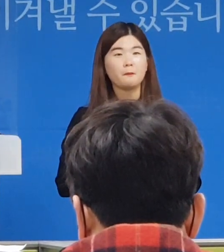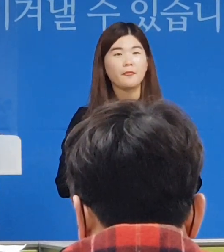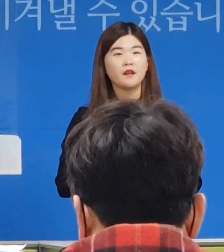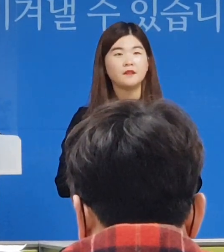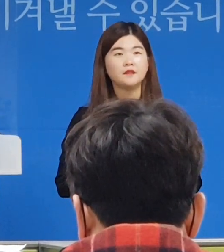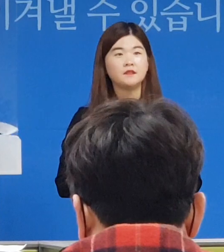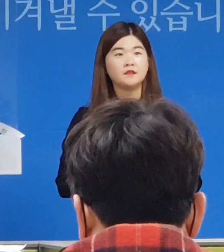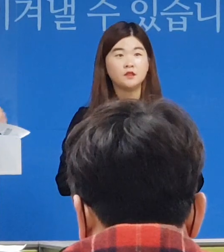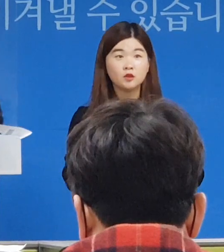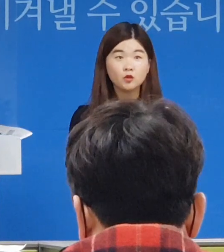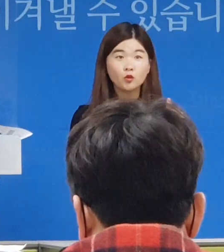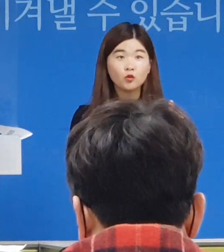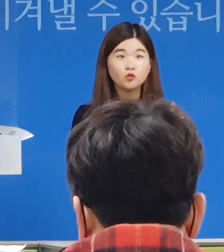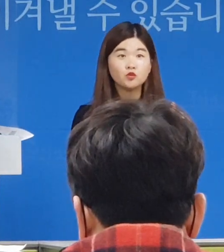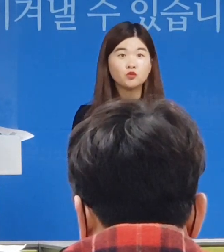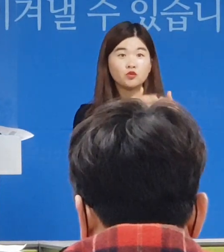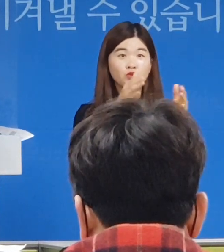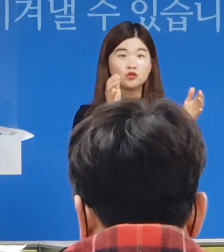그다음 교육청에서